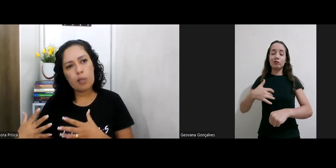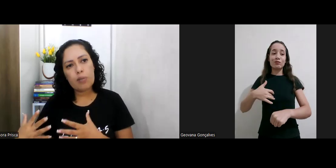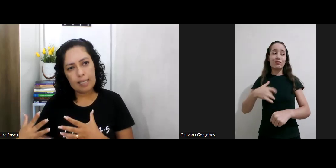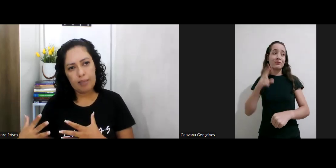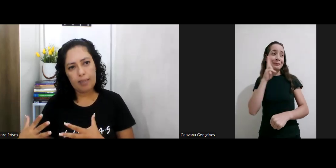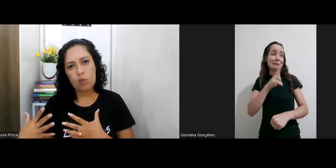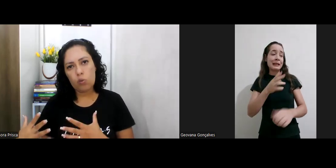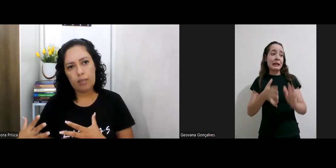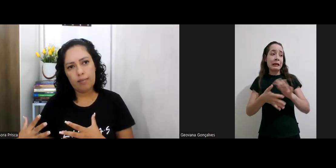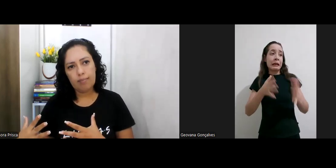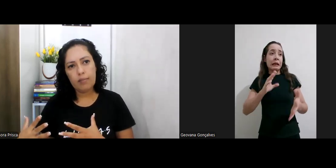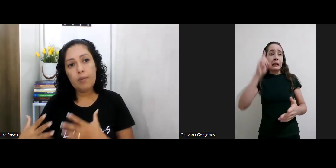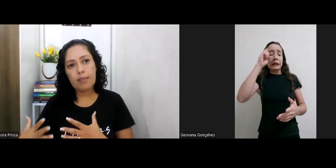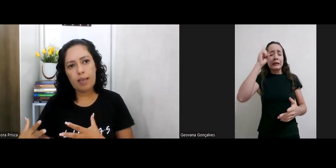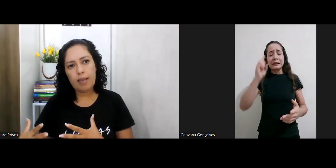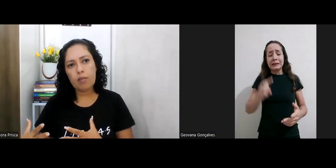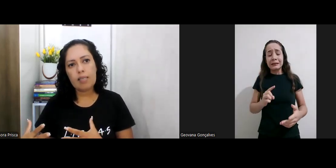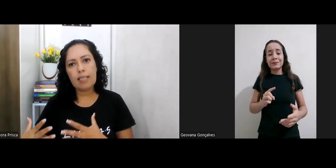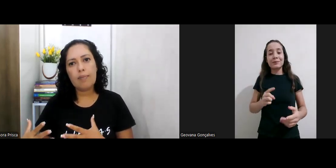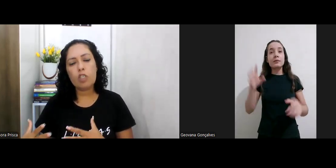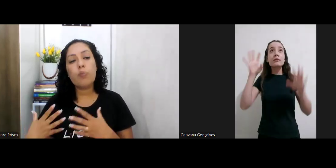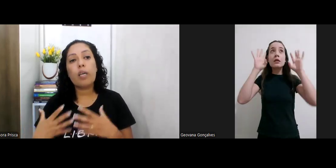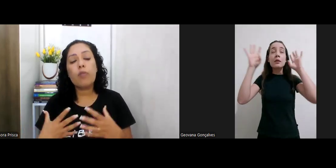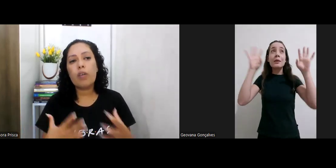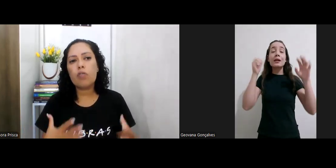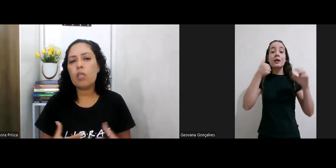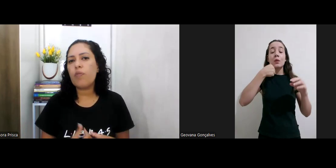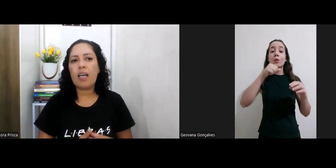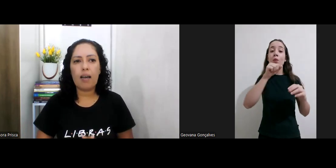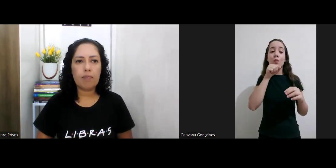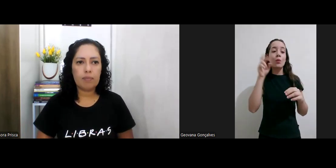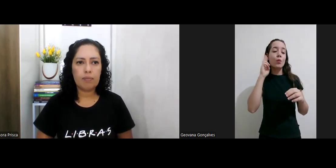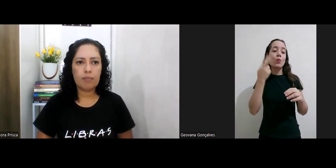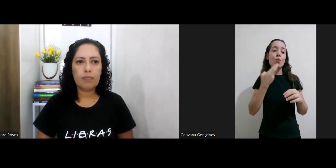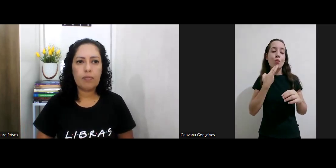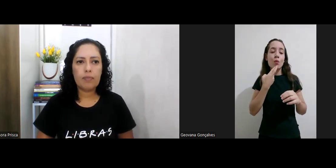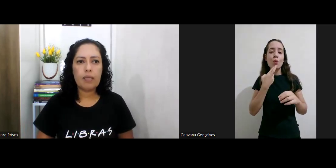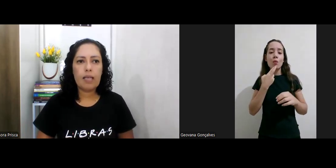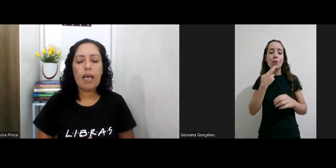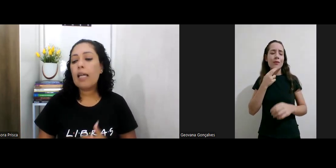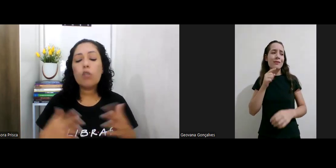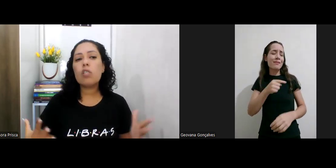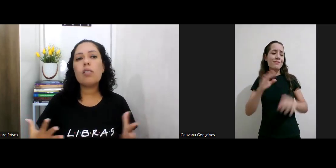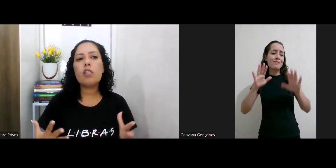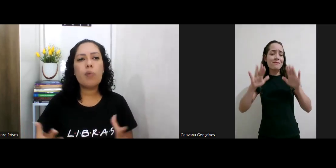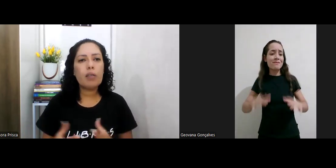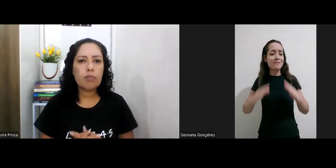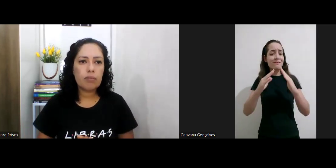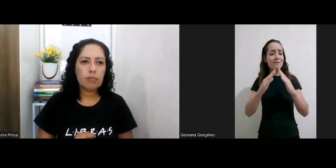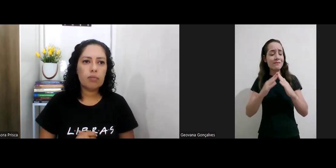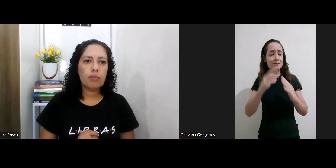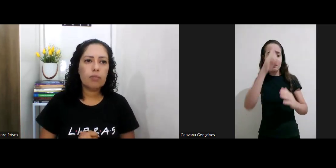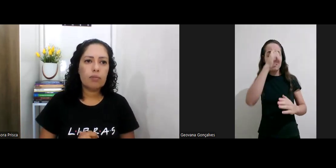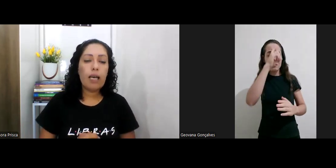o desespero dessa mãe, que é surda, não entendendo exatamente por que que o filho tinha que ficar. Ela entrou em